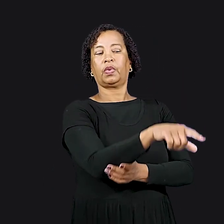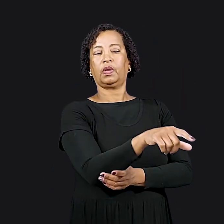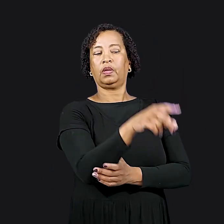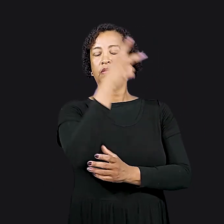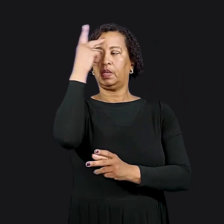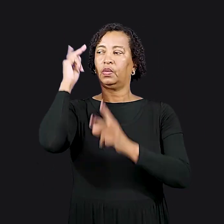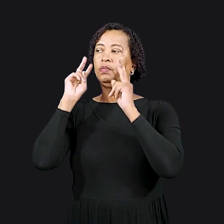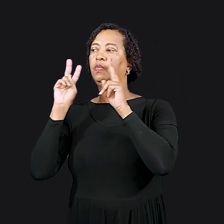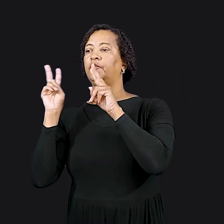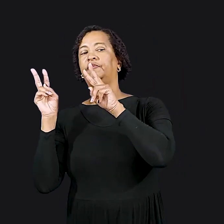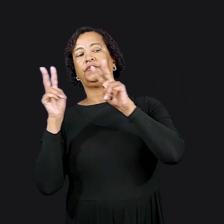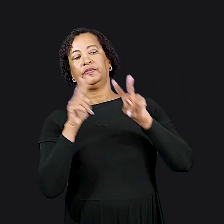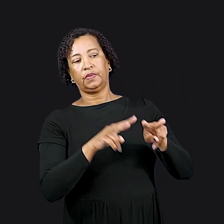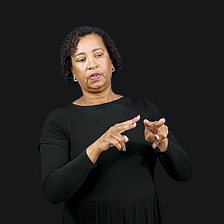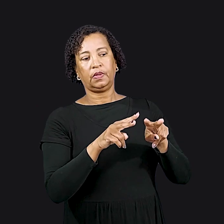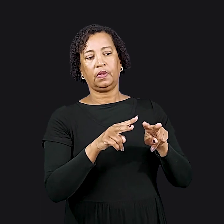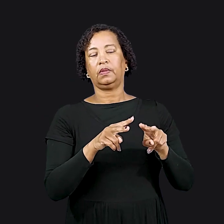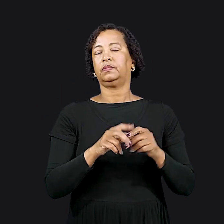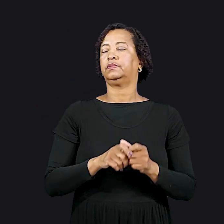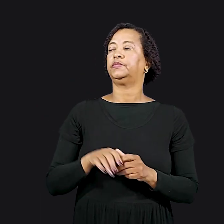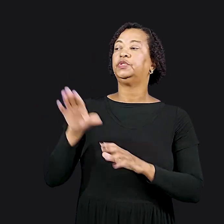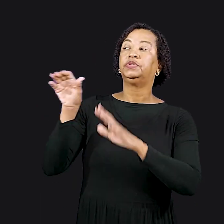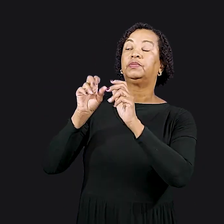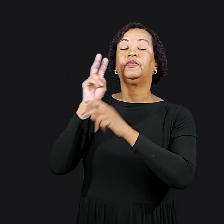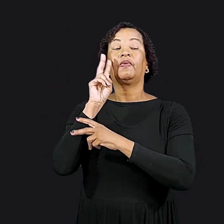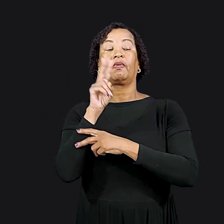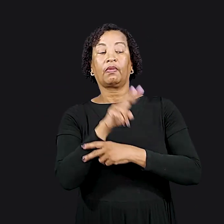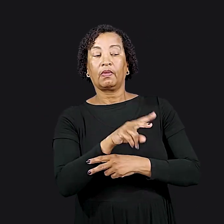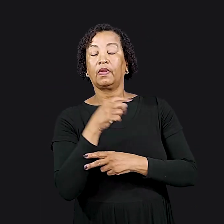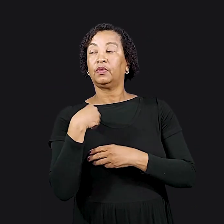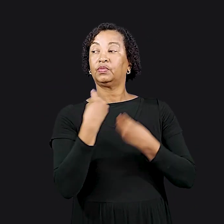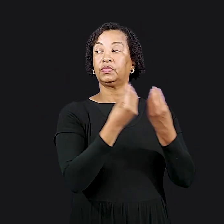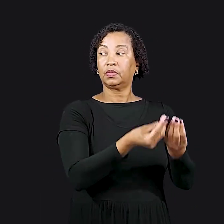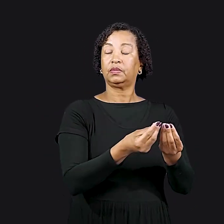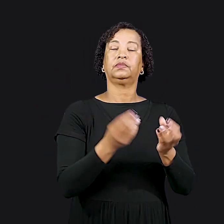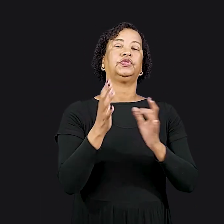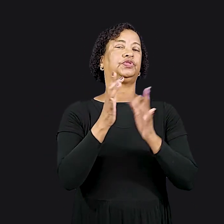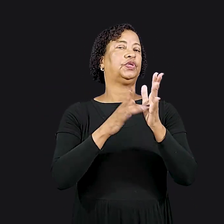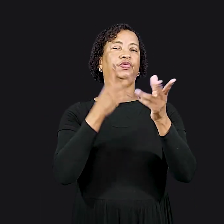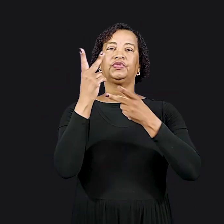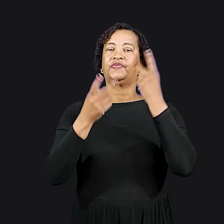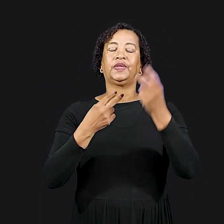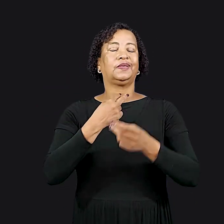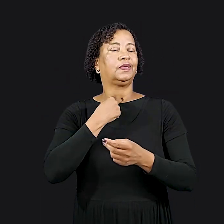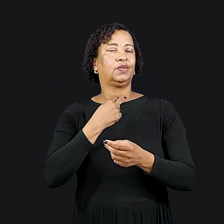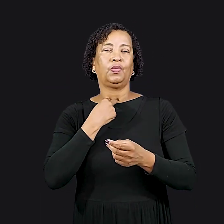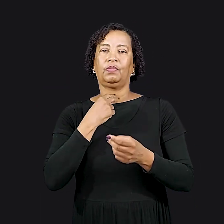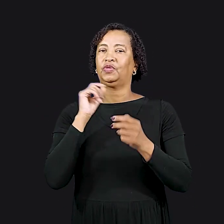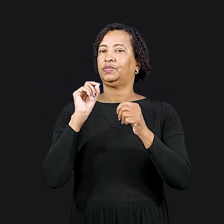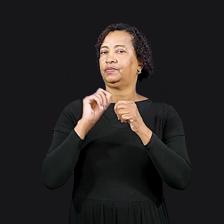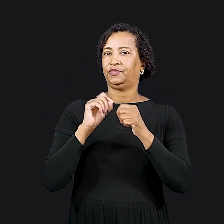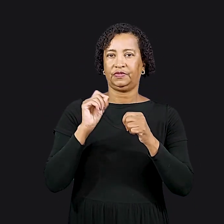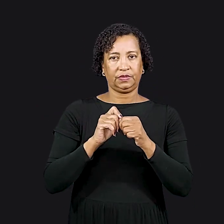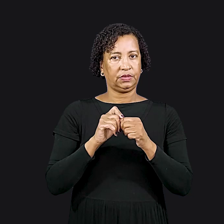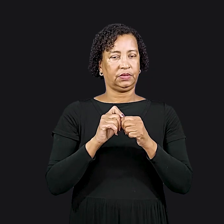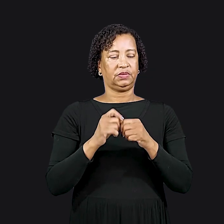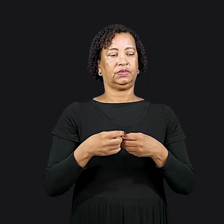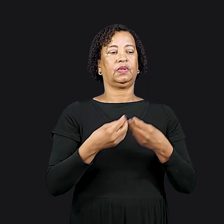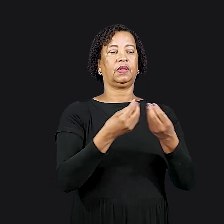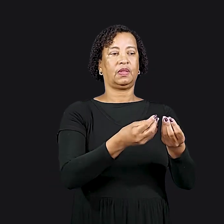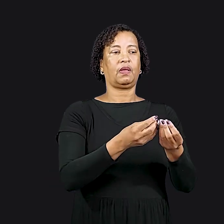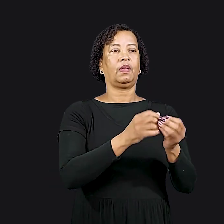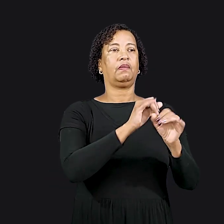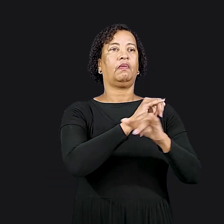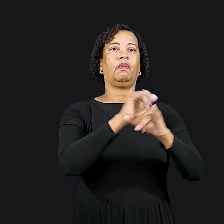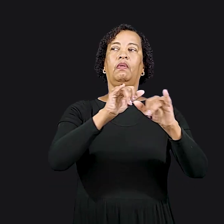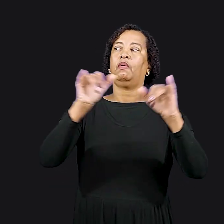mendigo. Eles só davam para serem vistos pelos homens, e Jesus disse que não devemos fazer esta doação horizontal.